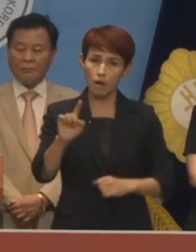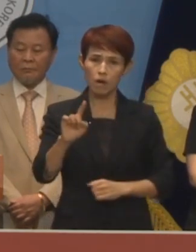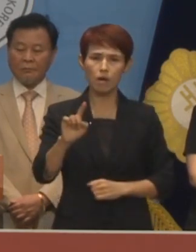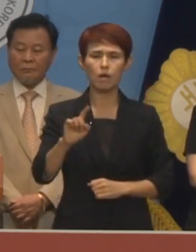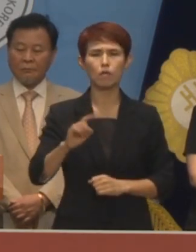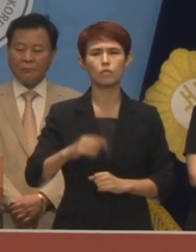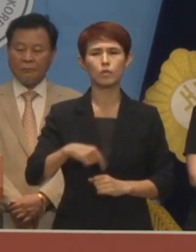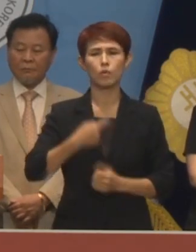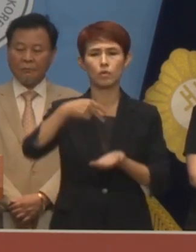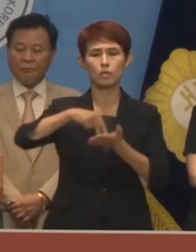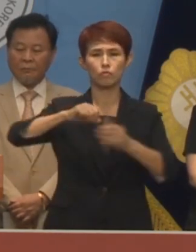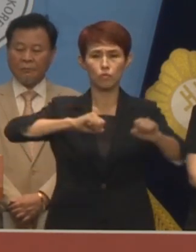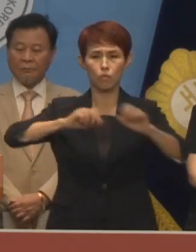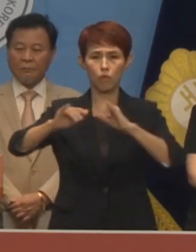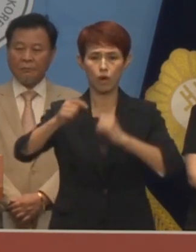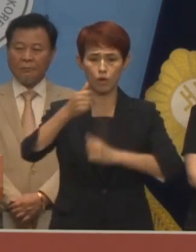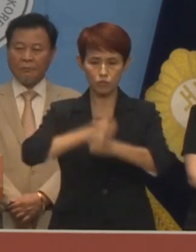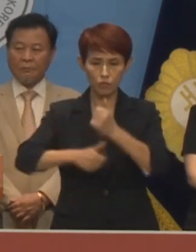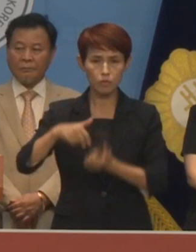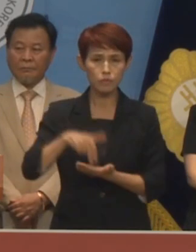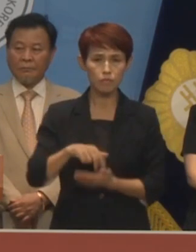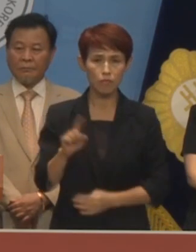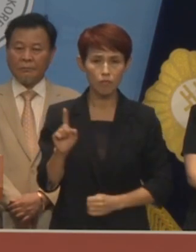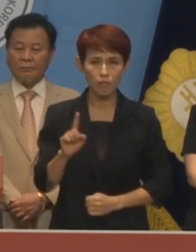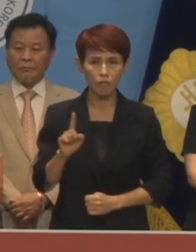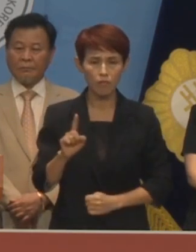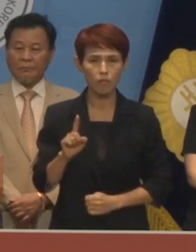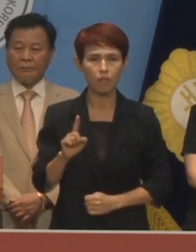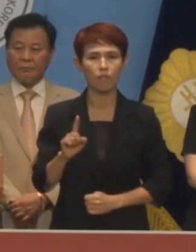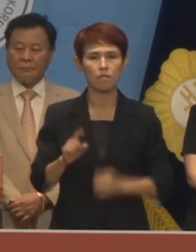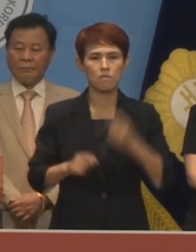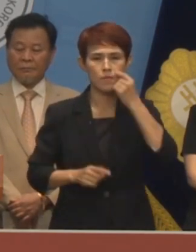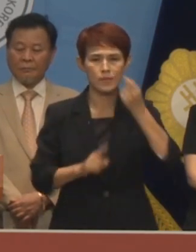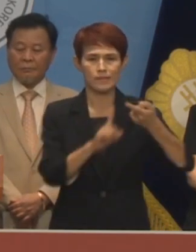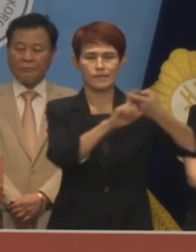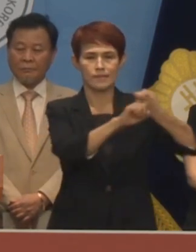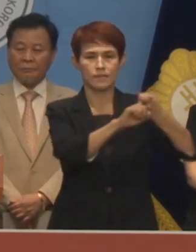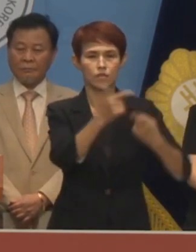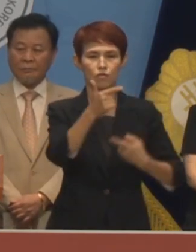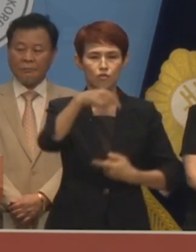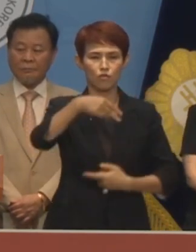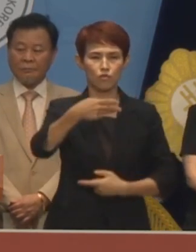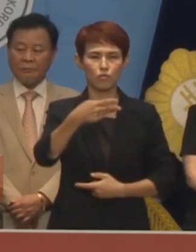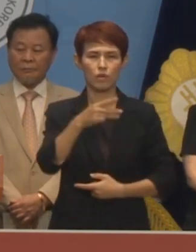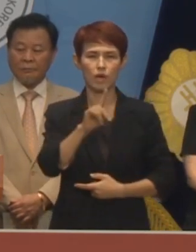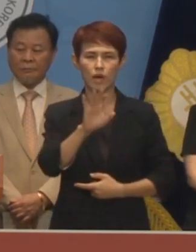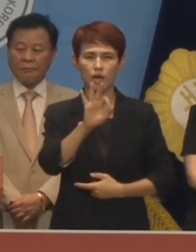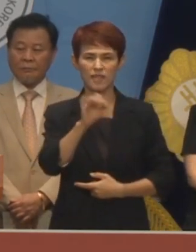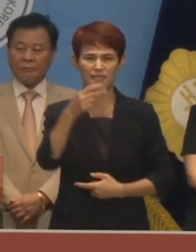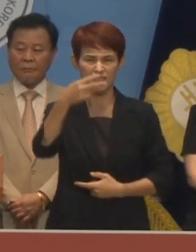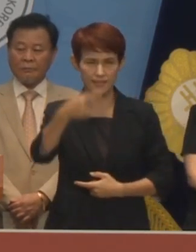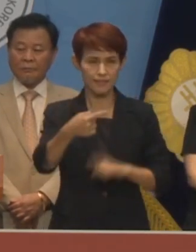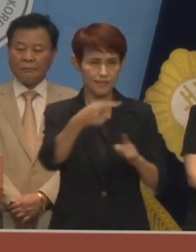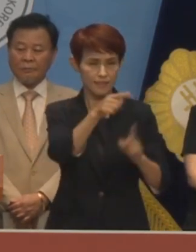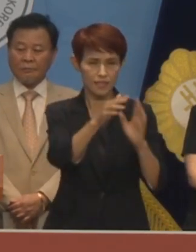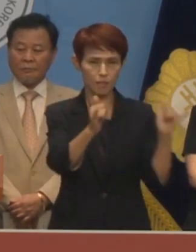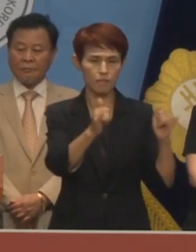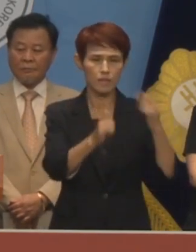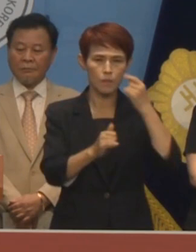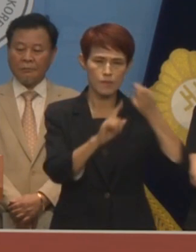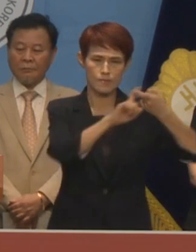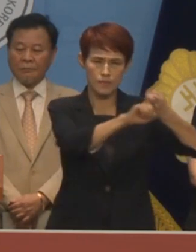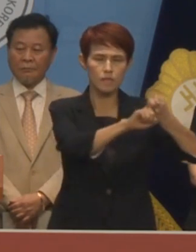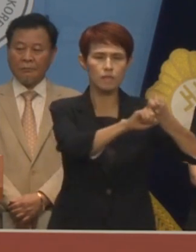우리 독립운동가 후손들은 이른바 뉴라이트들의 편향된 역사인식을 통한 역사